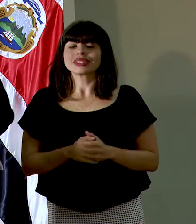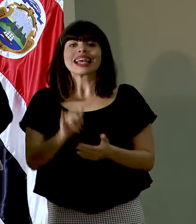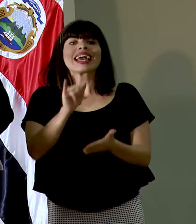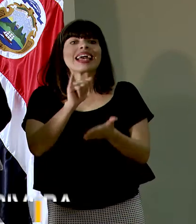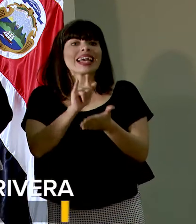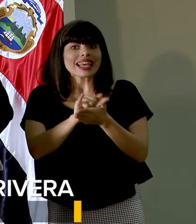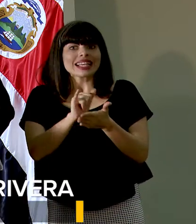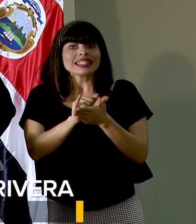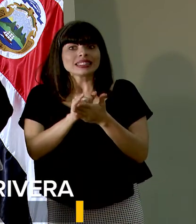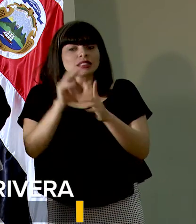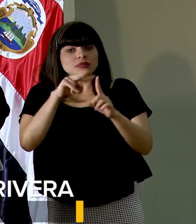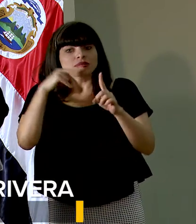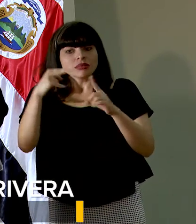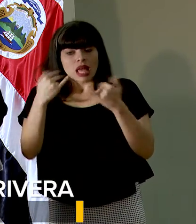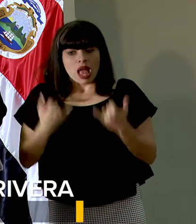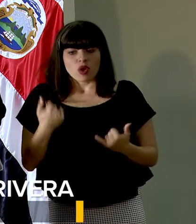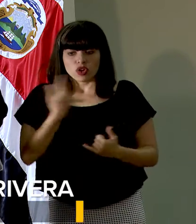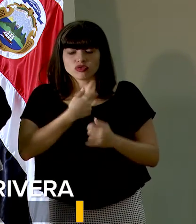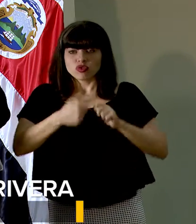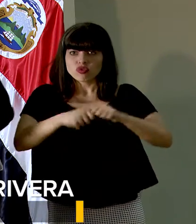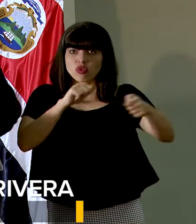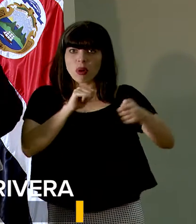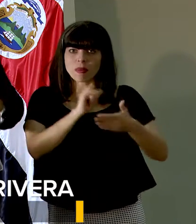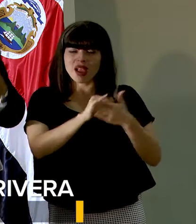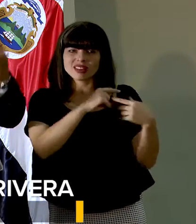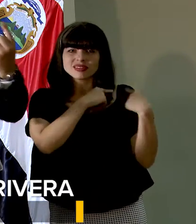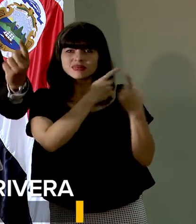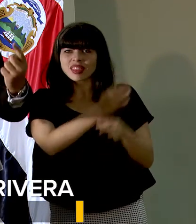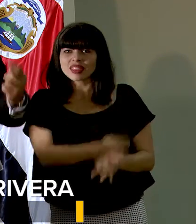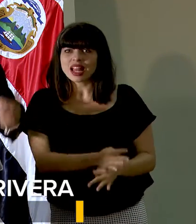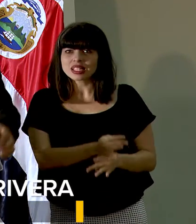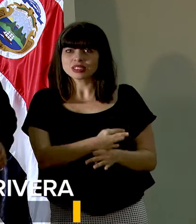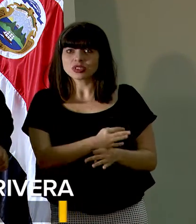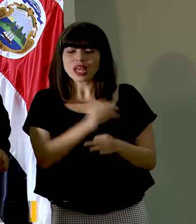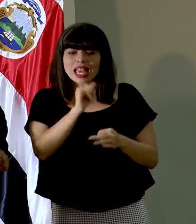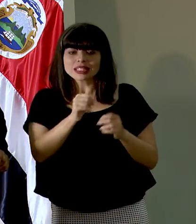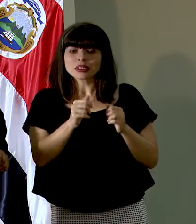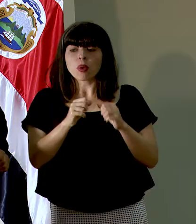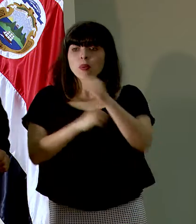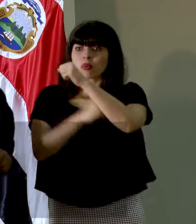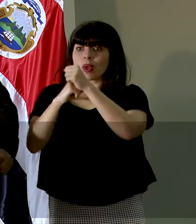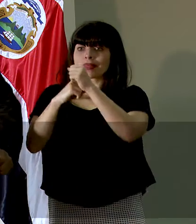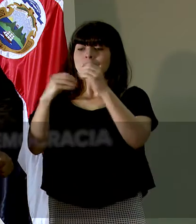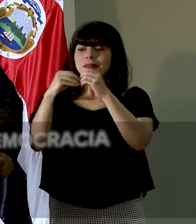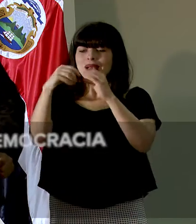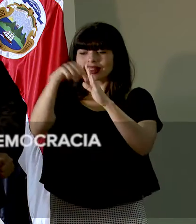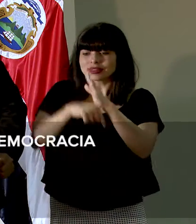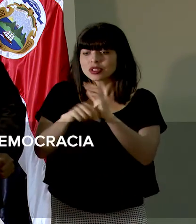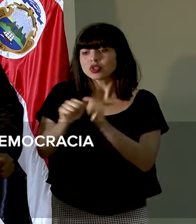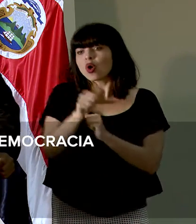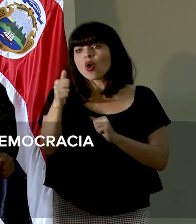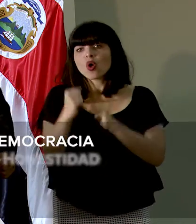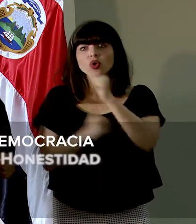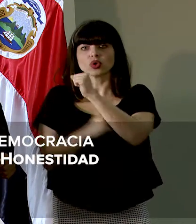Ese es el paradigma que rompemos. Eso es lo que está más allá de Puente al Desarrollo. Ese es el otro puente.